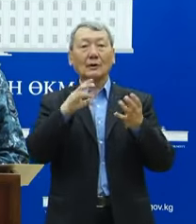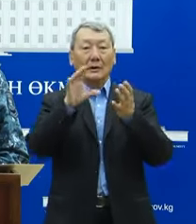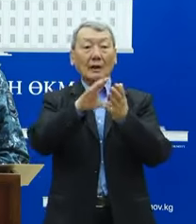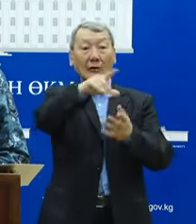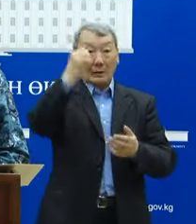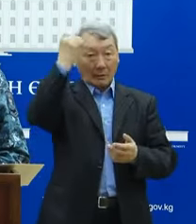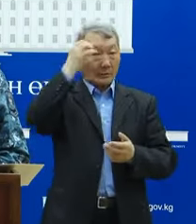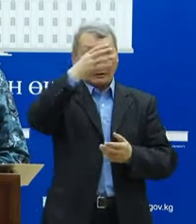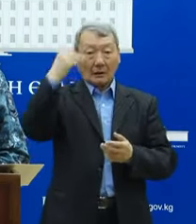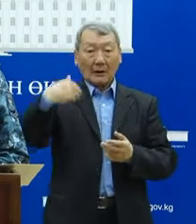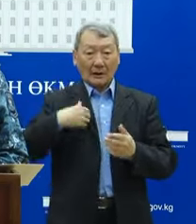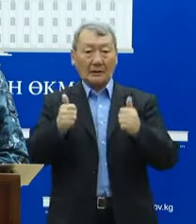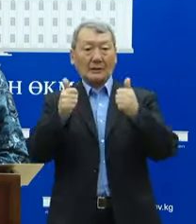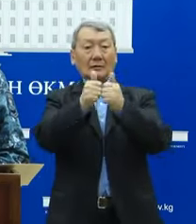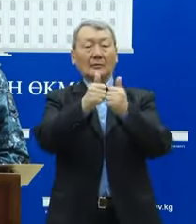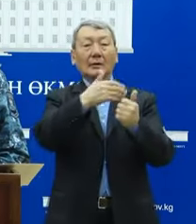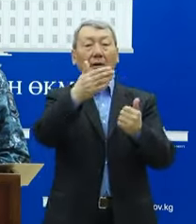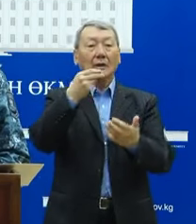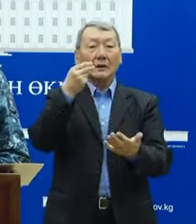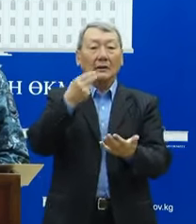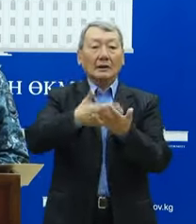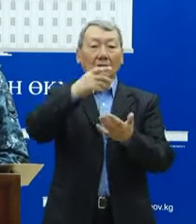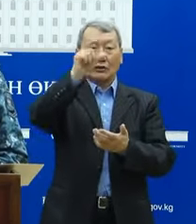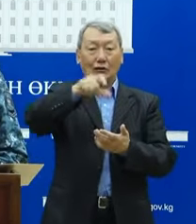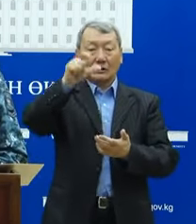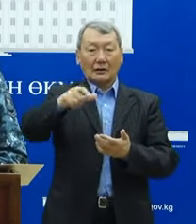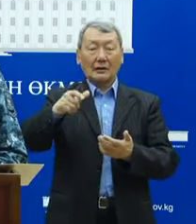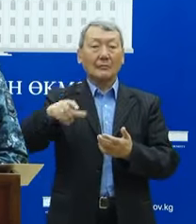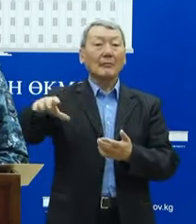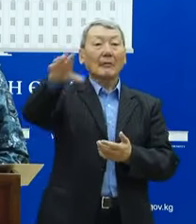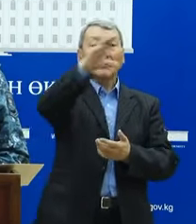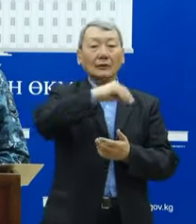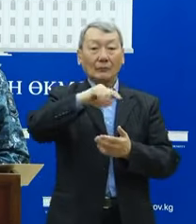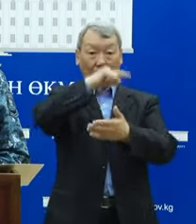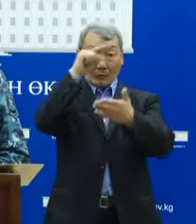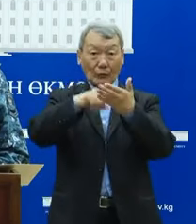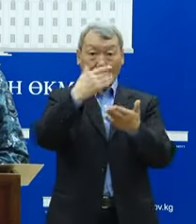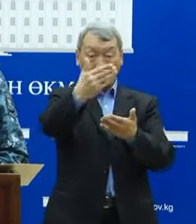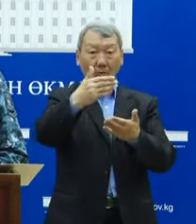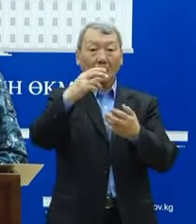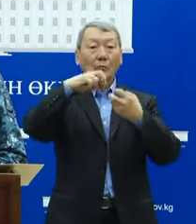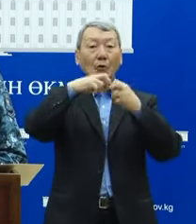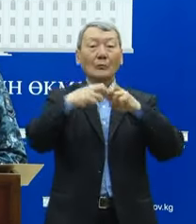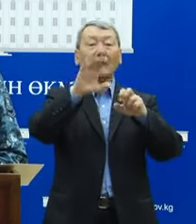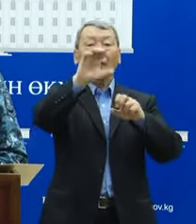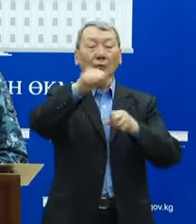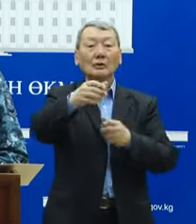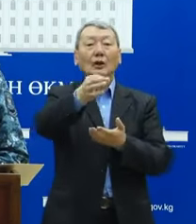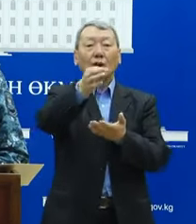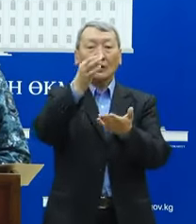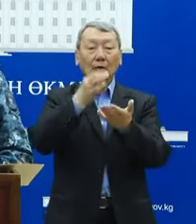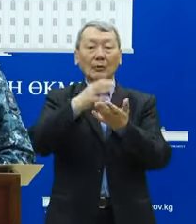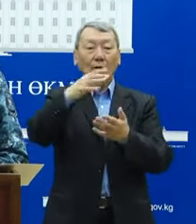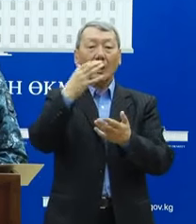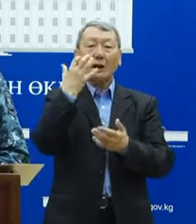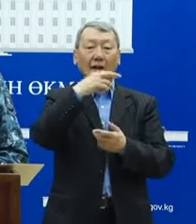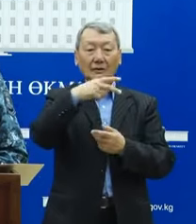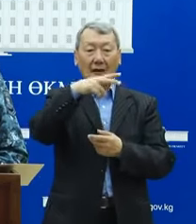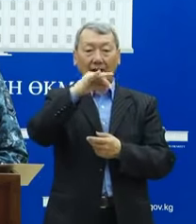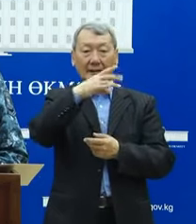И помните, что я всегда рядом с вами. Дорогие жители, по всем интересующим вопросам и проблемам вы можете обратиться по горячей